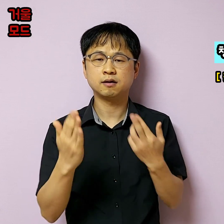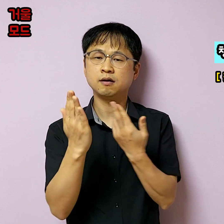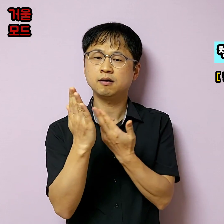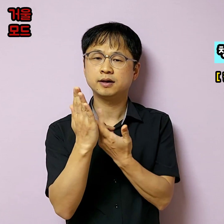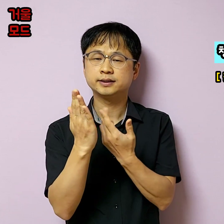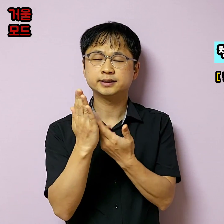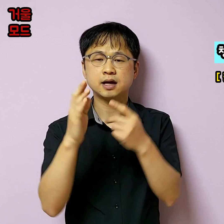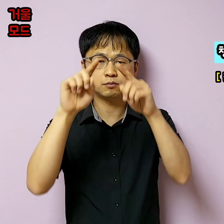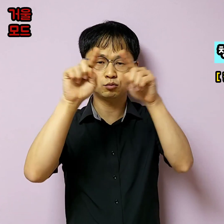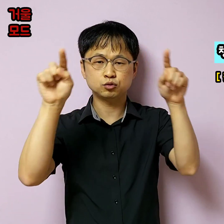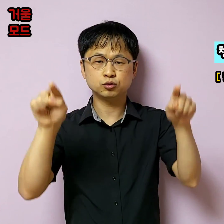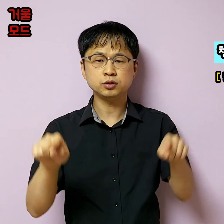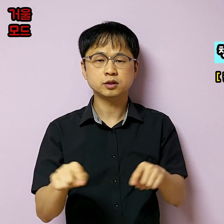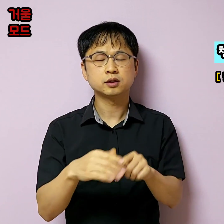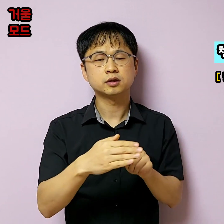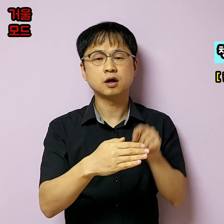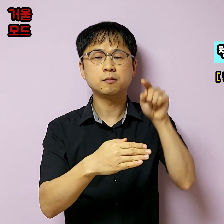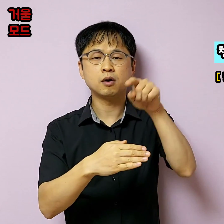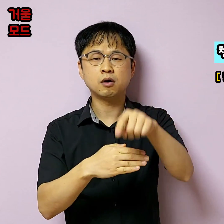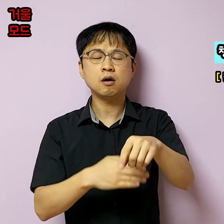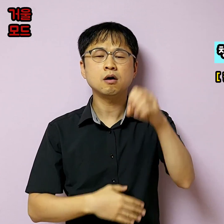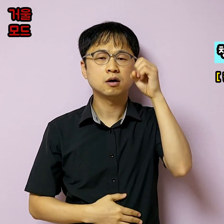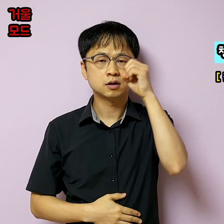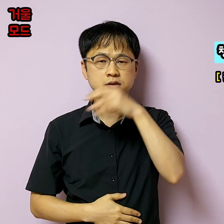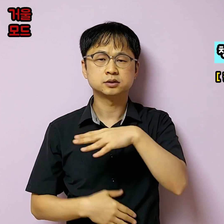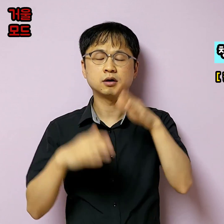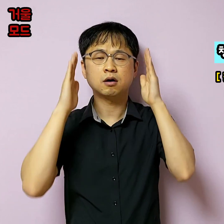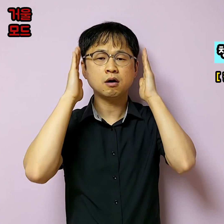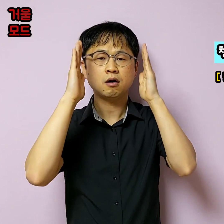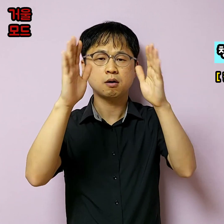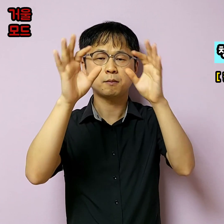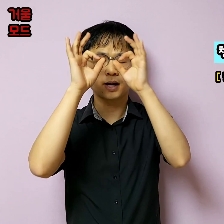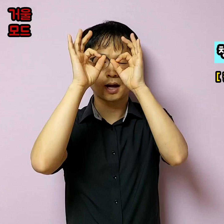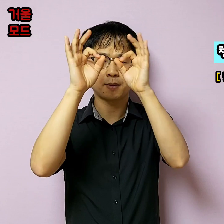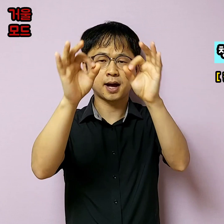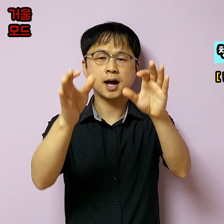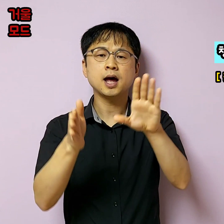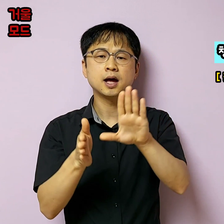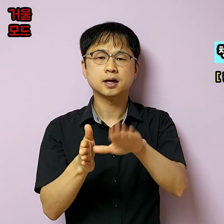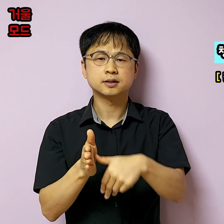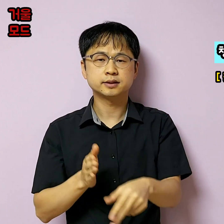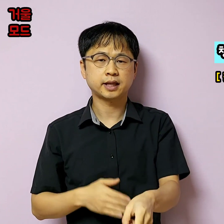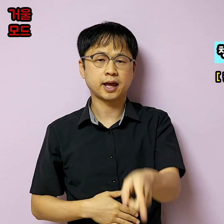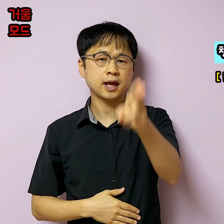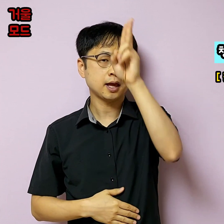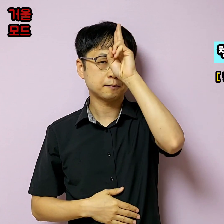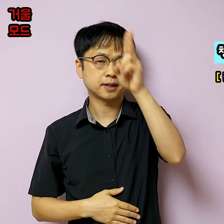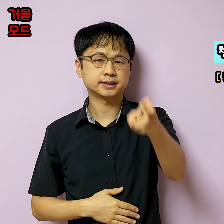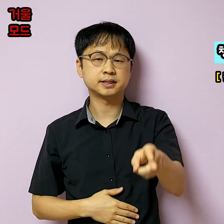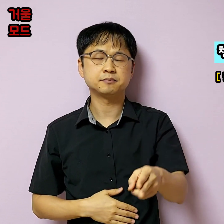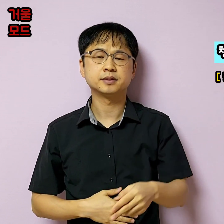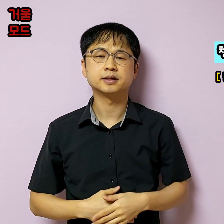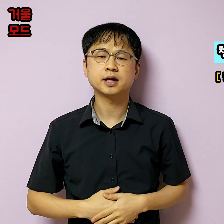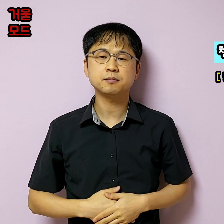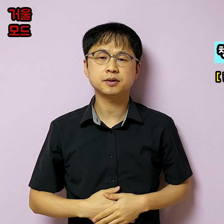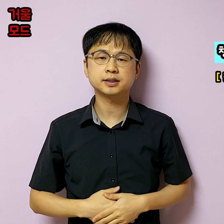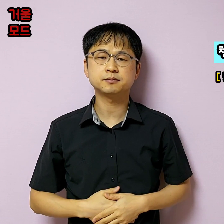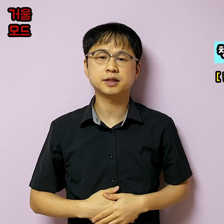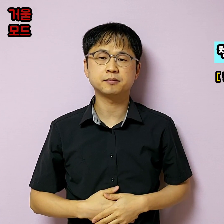그래서 창문 너머 그저 바라봐 그때 마침 이렇게 표현하시면